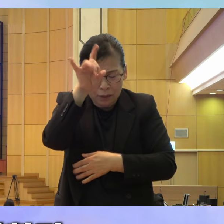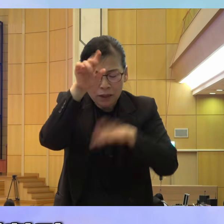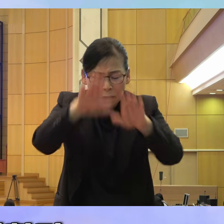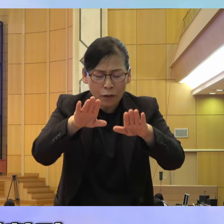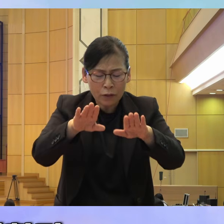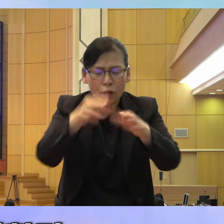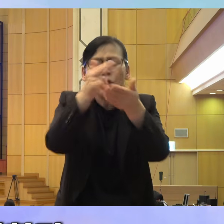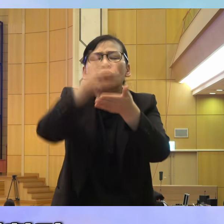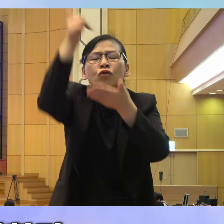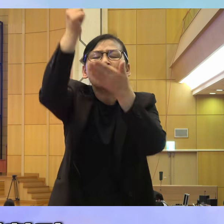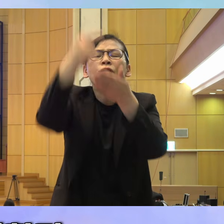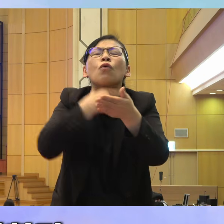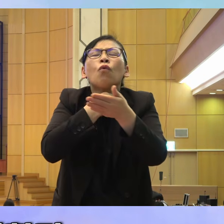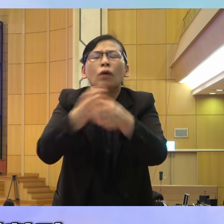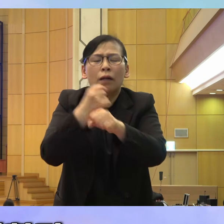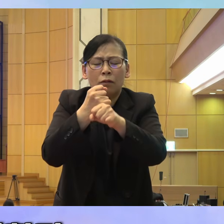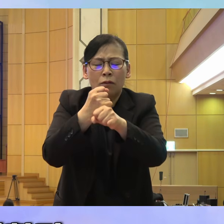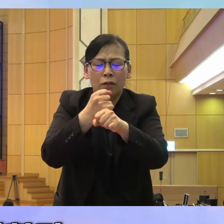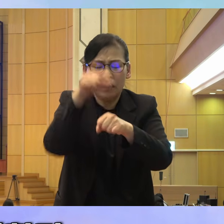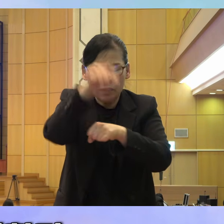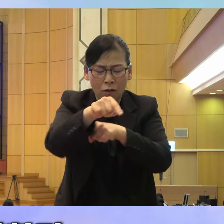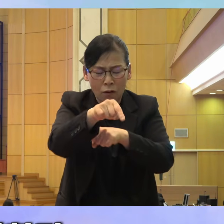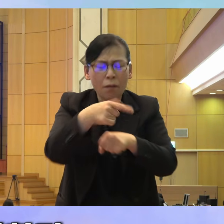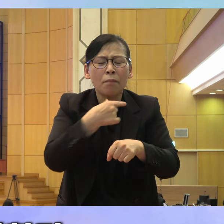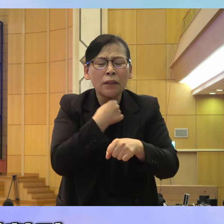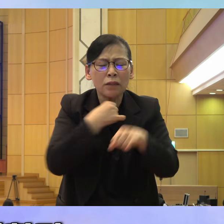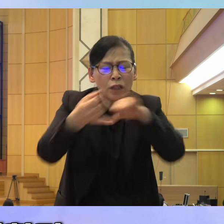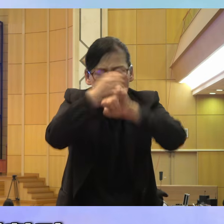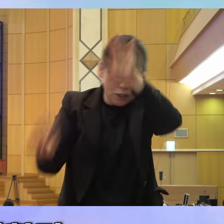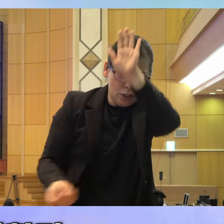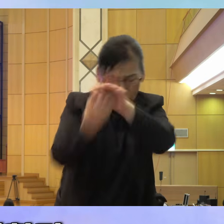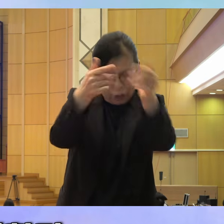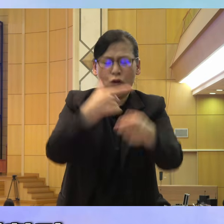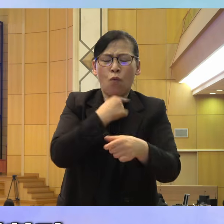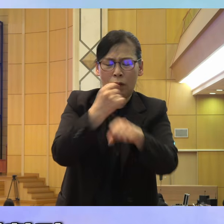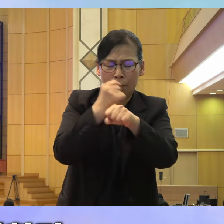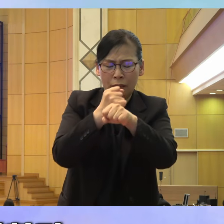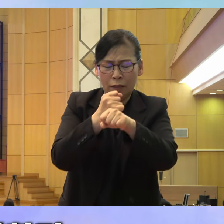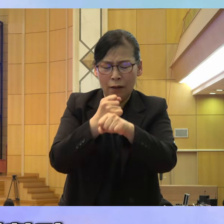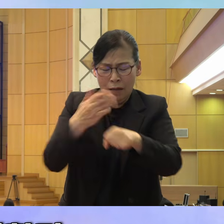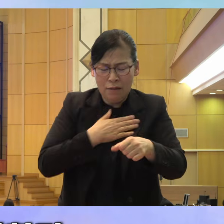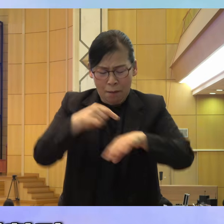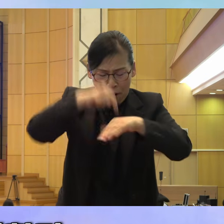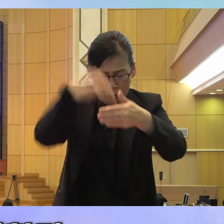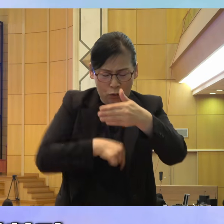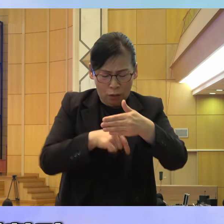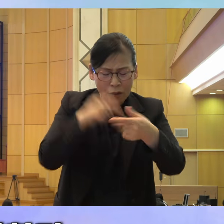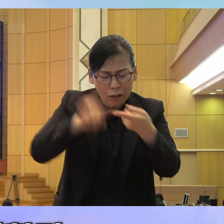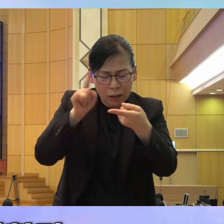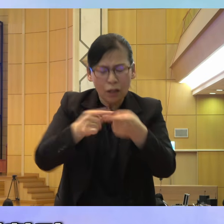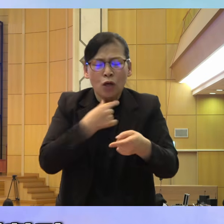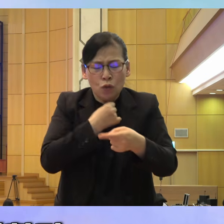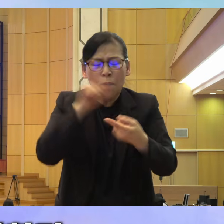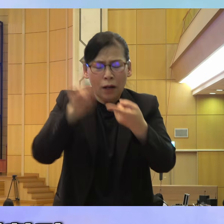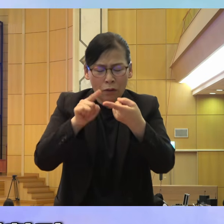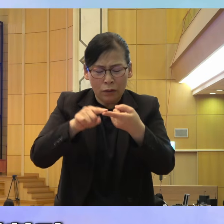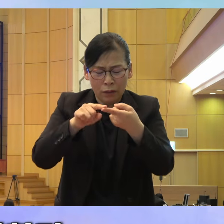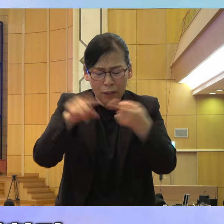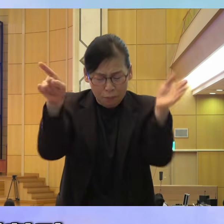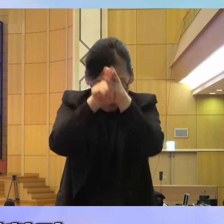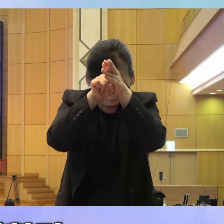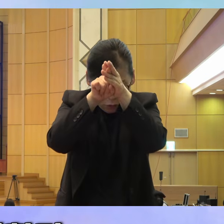이것만큼은 주님께 소망합니다. 이것만큼은 반드시 이루어지기를 원합니다. 내 마음속에 그렇게 소망하고